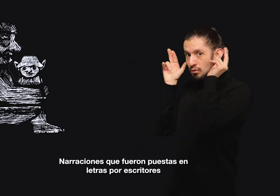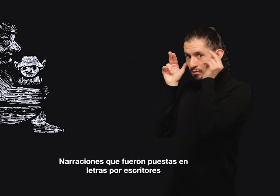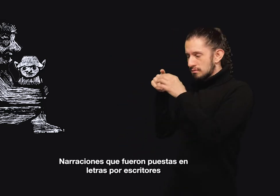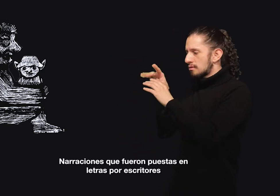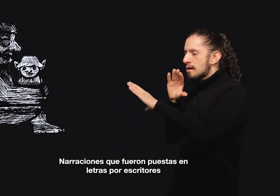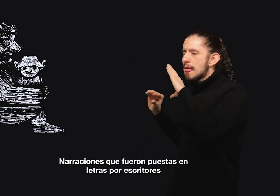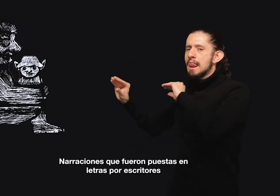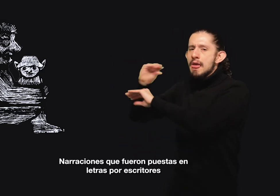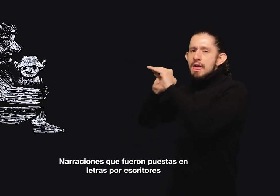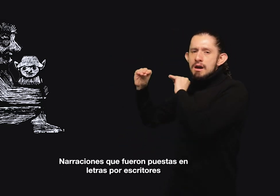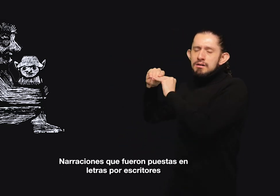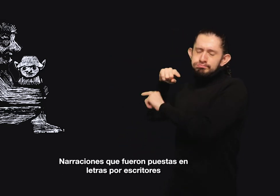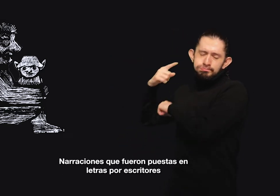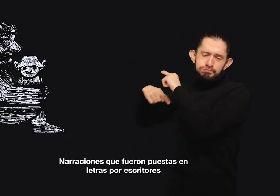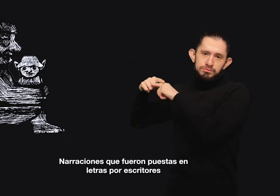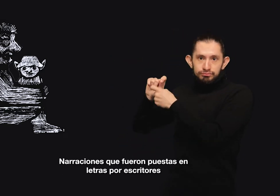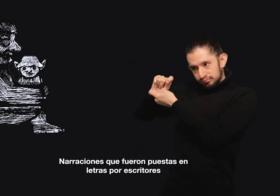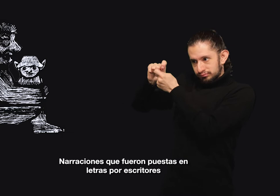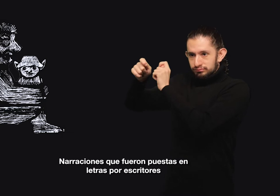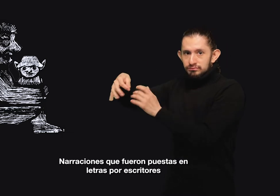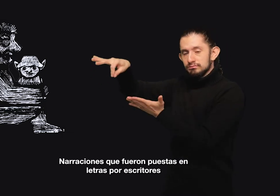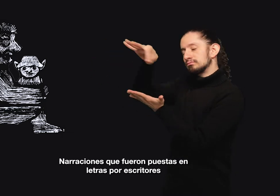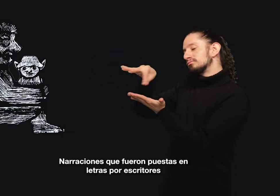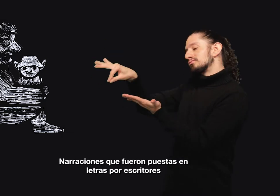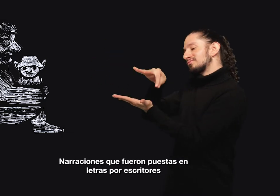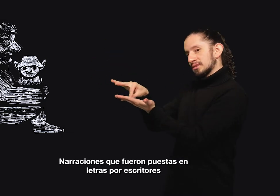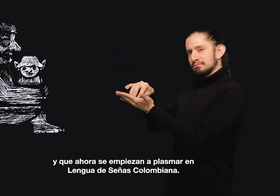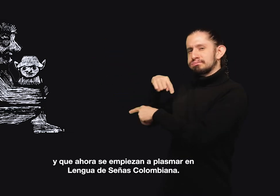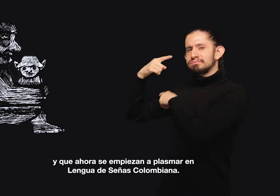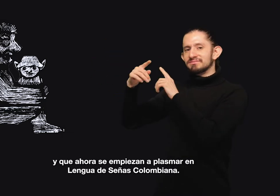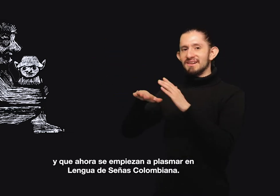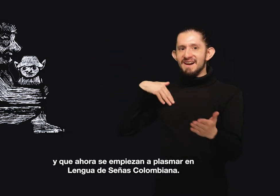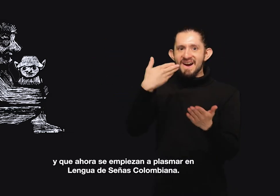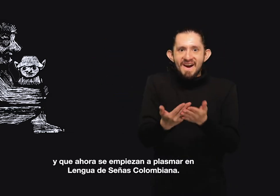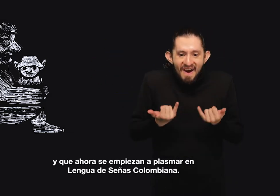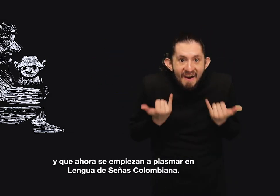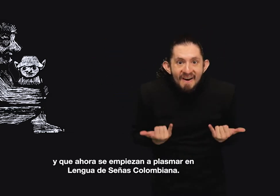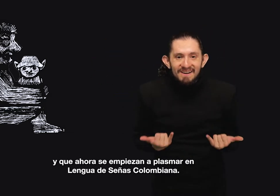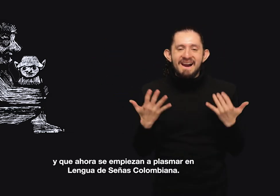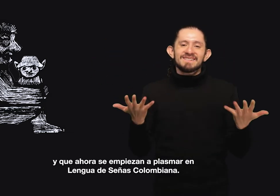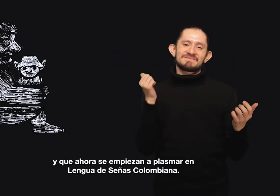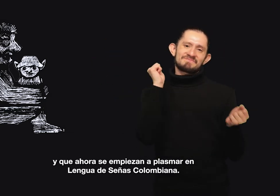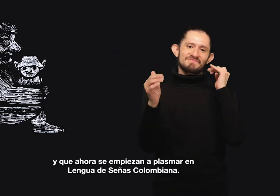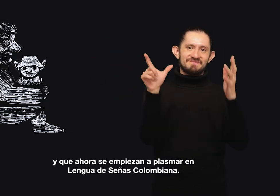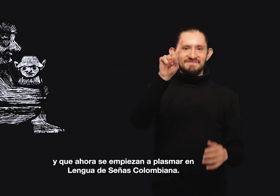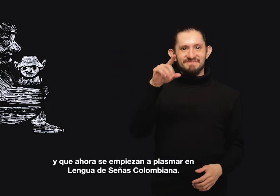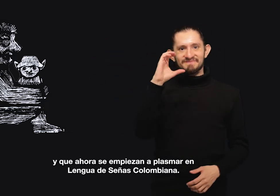Narraciones que fueron puestas en letras por escritores y que ahora se empiezan a plasmar en lengua de